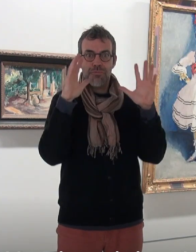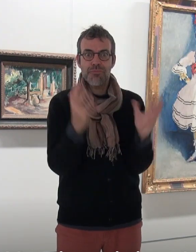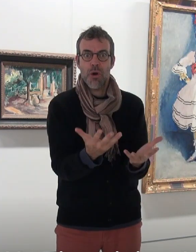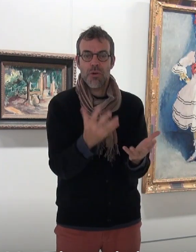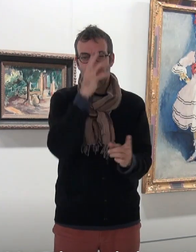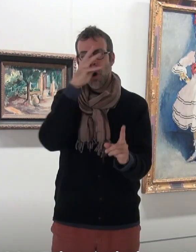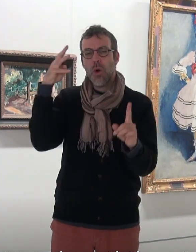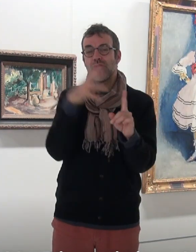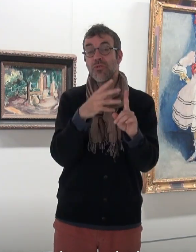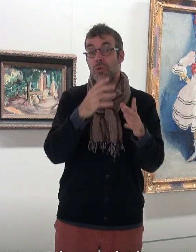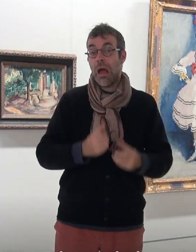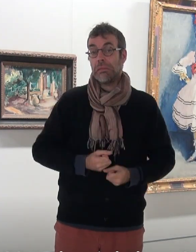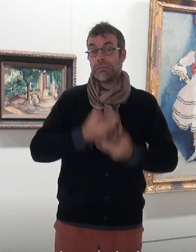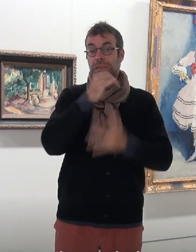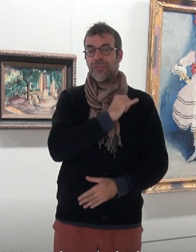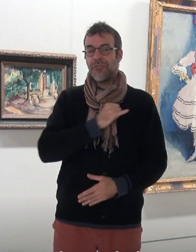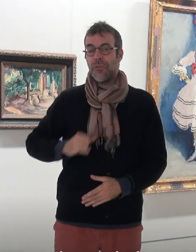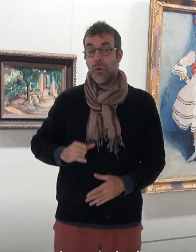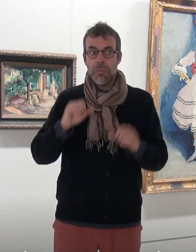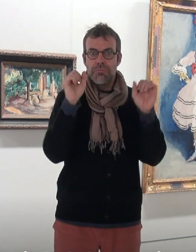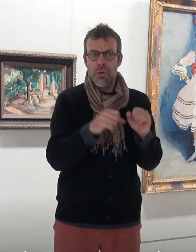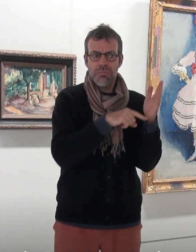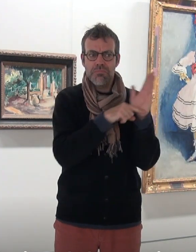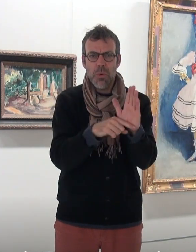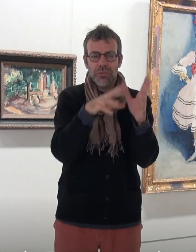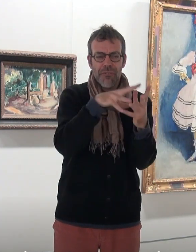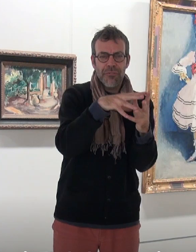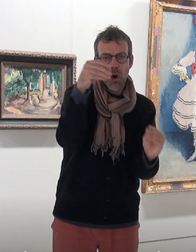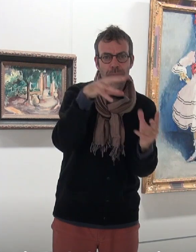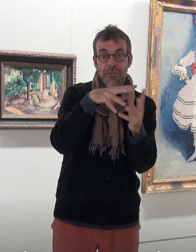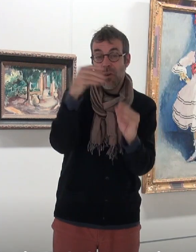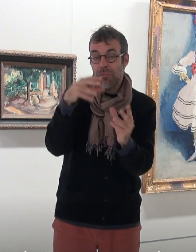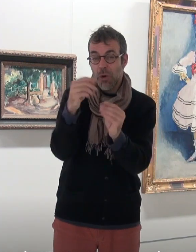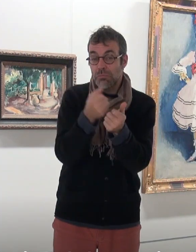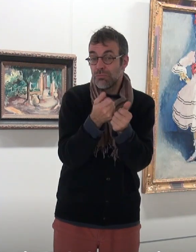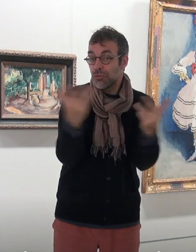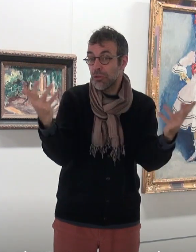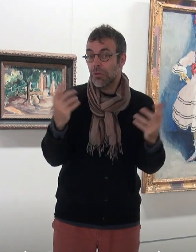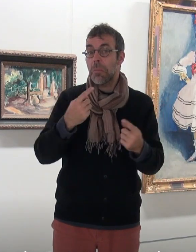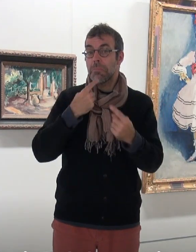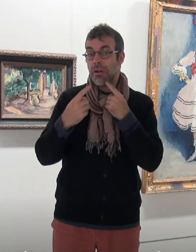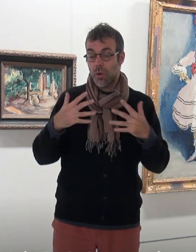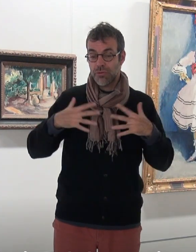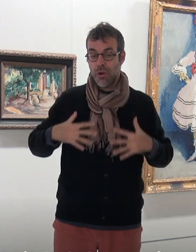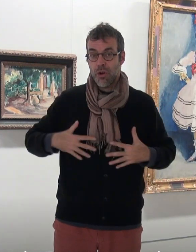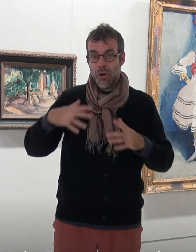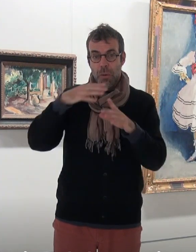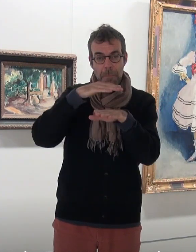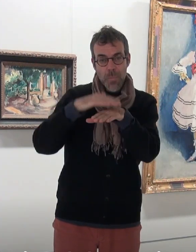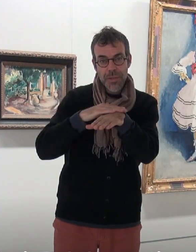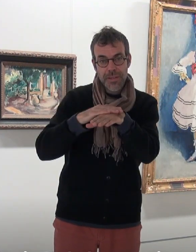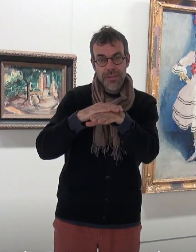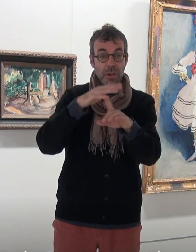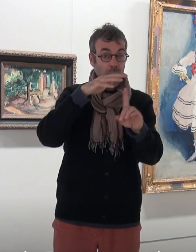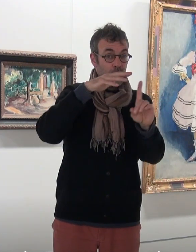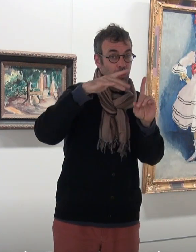le corps se déclinera sous toutes ses formes, qu'il s'agisse de la question du corps politique, social ou